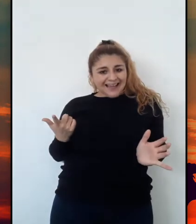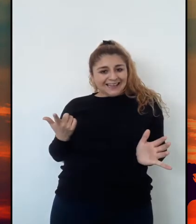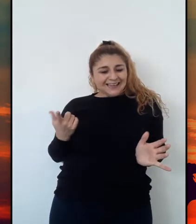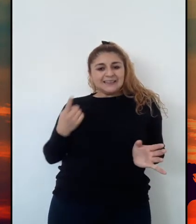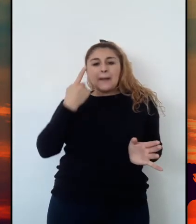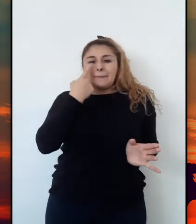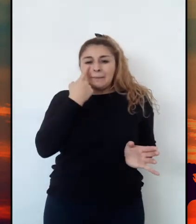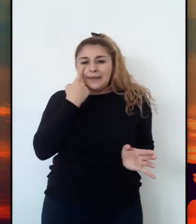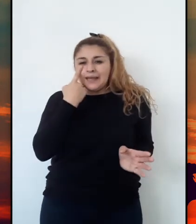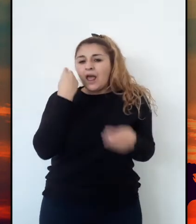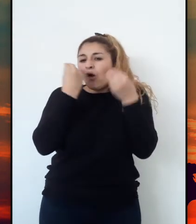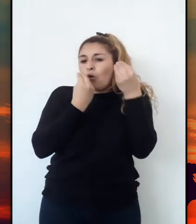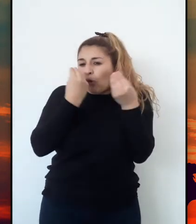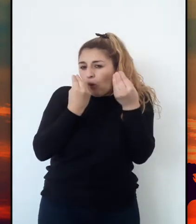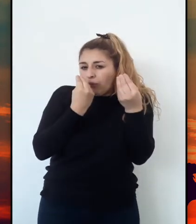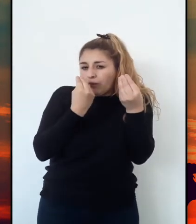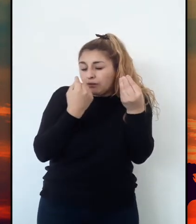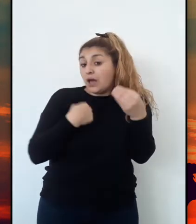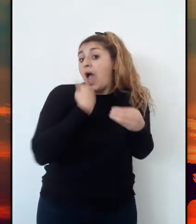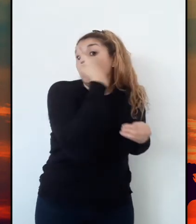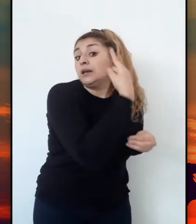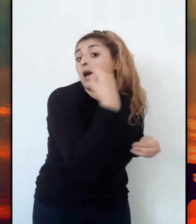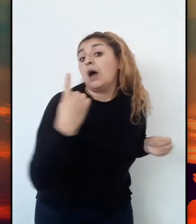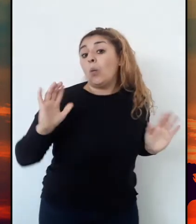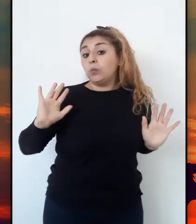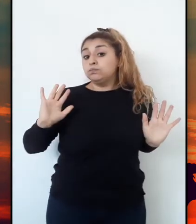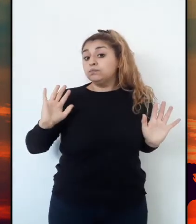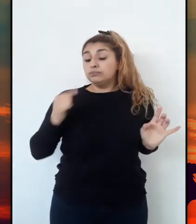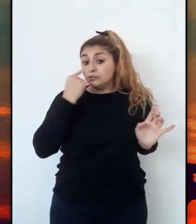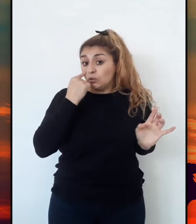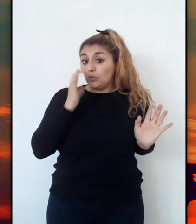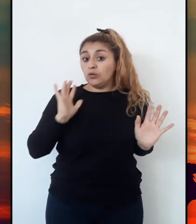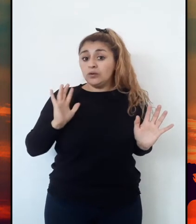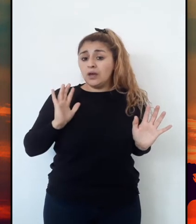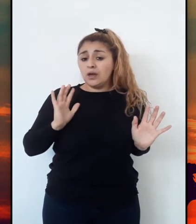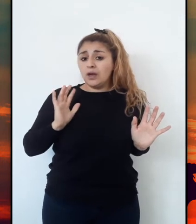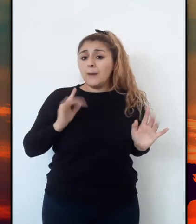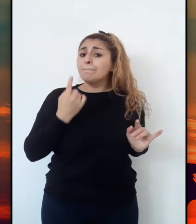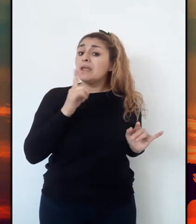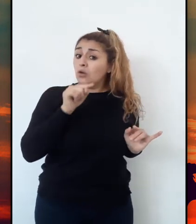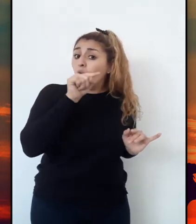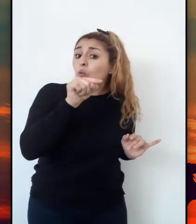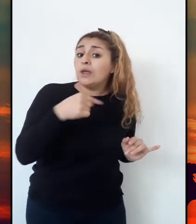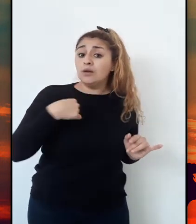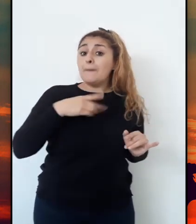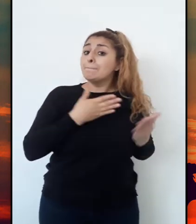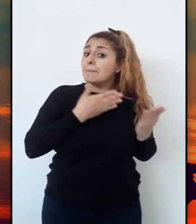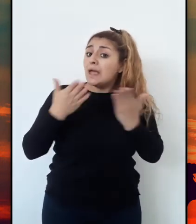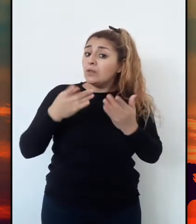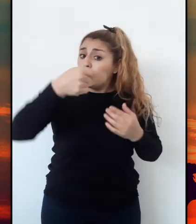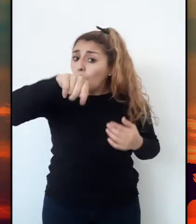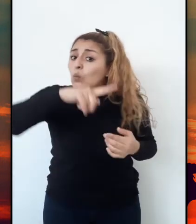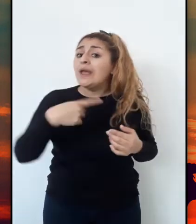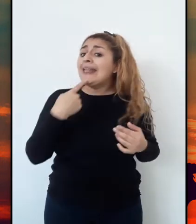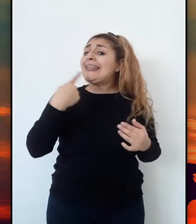ustedes conoce su propia experiencia de vida. Vous pouvez mettre aussi vos propres mots. Ustedes también pueden poner sus propias